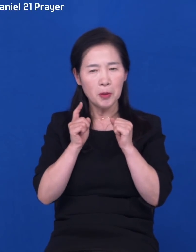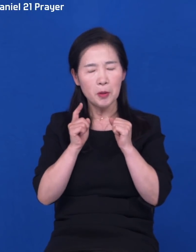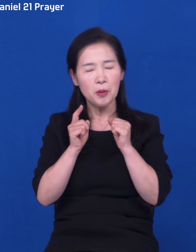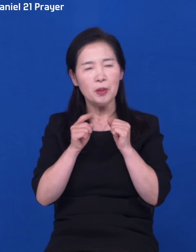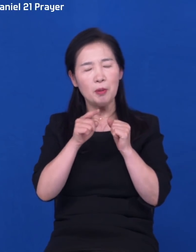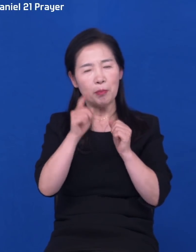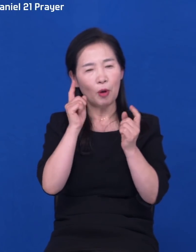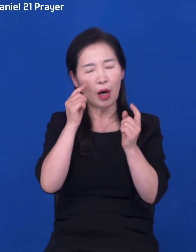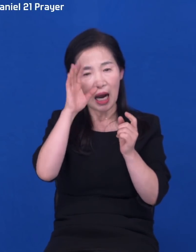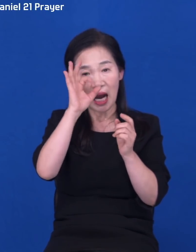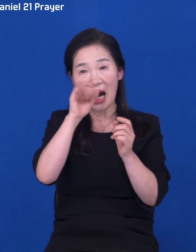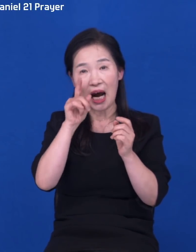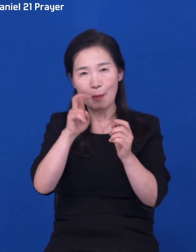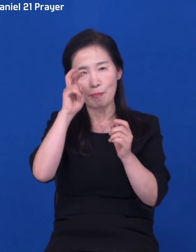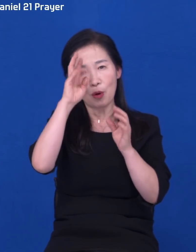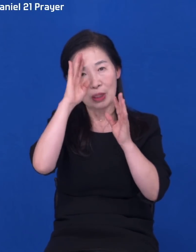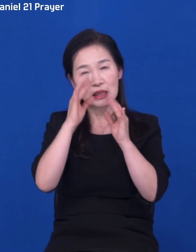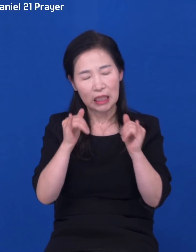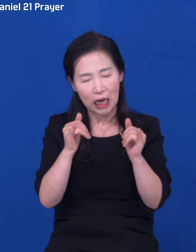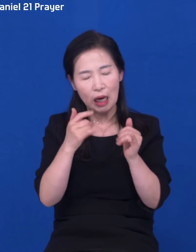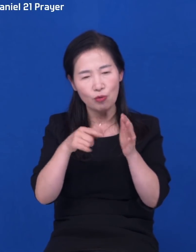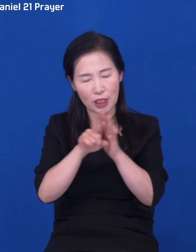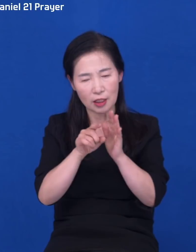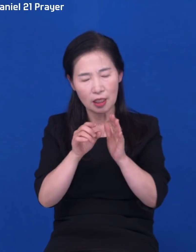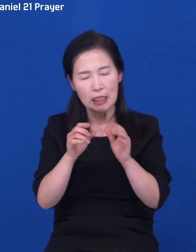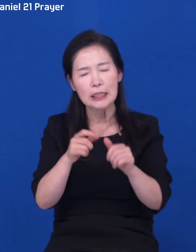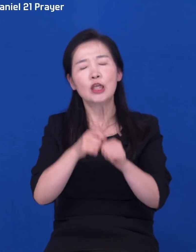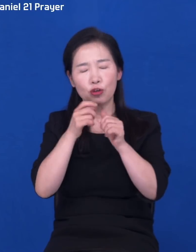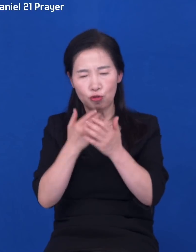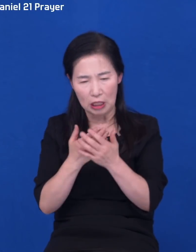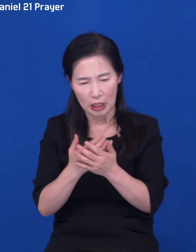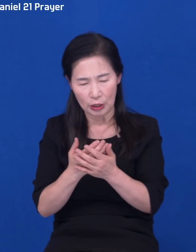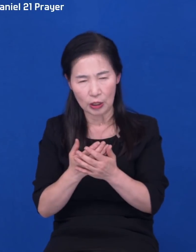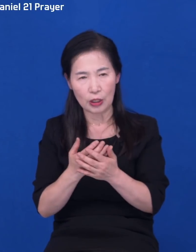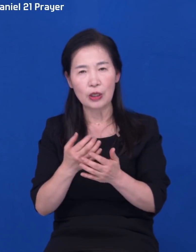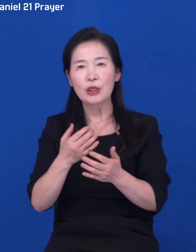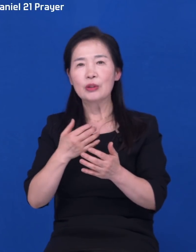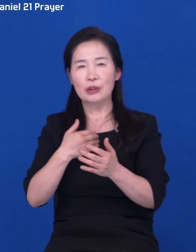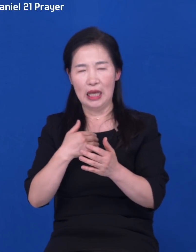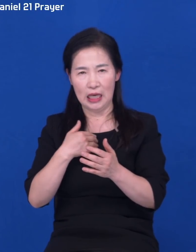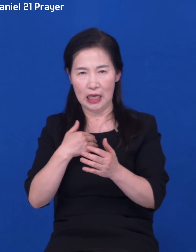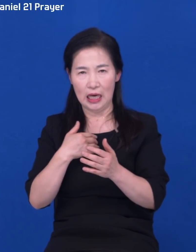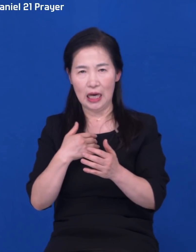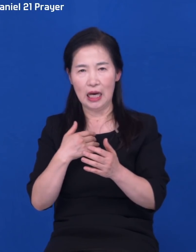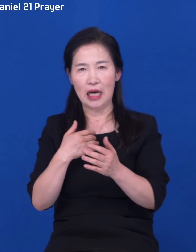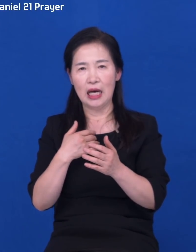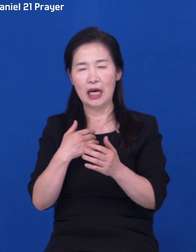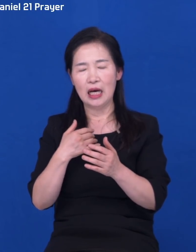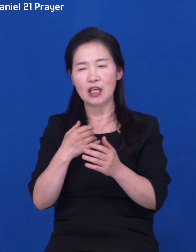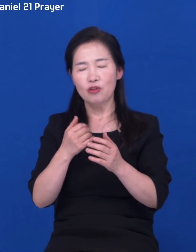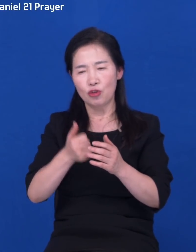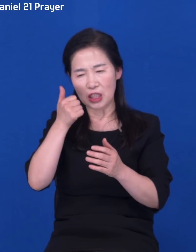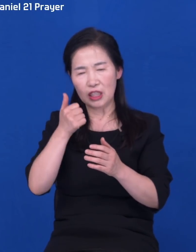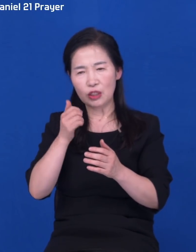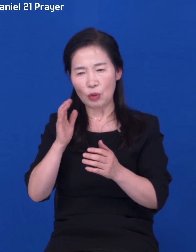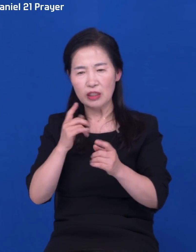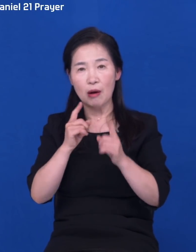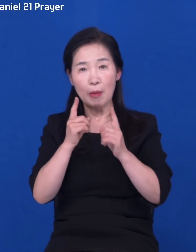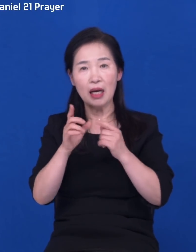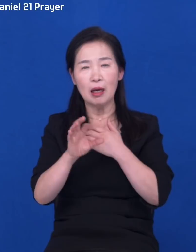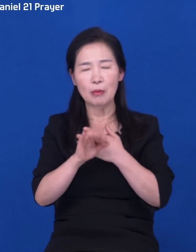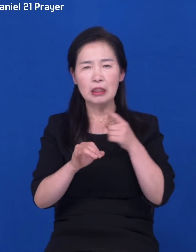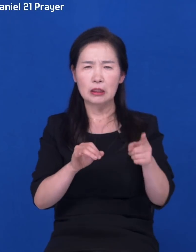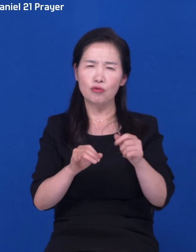오는데 살려주세요. 그리고 제가 구하면, 제가 얘기하면, 제가 주인 돼서 얘기하면 이 사람은